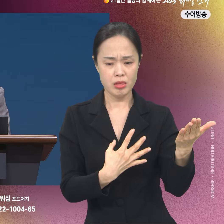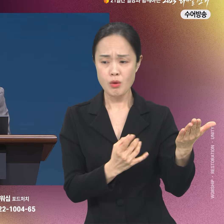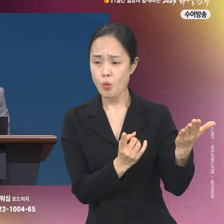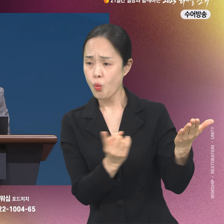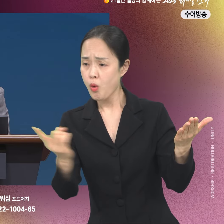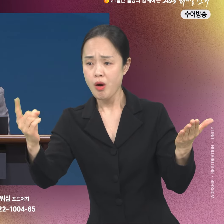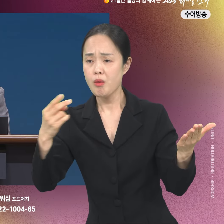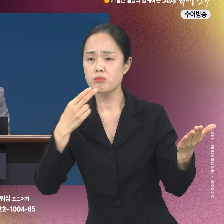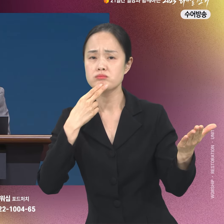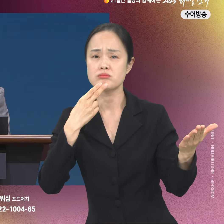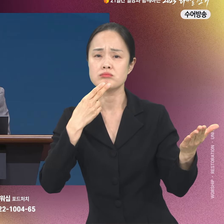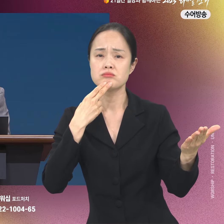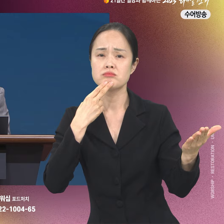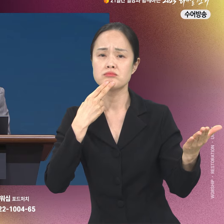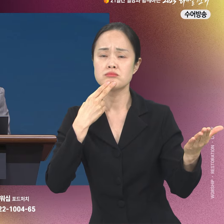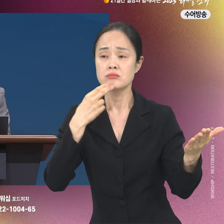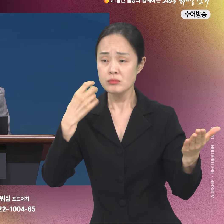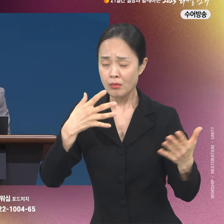그러다 보니까